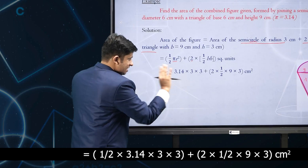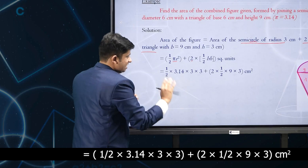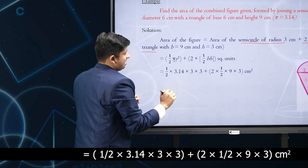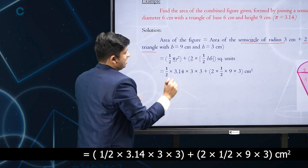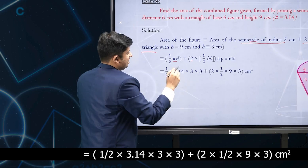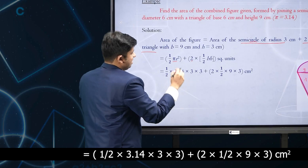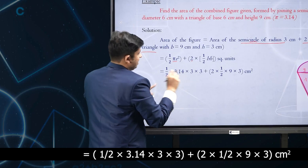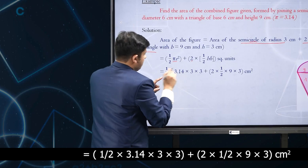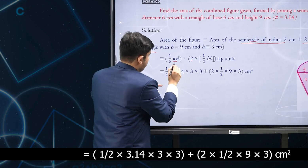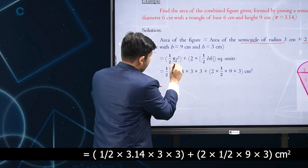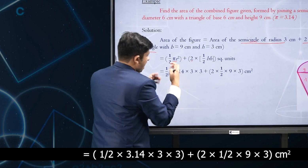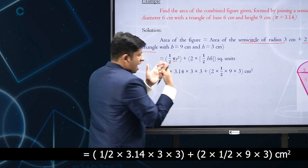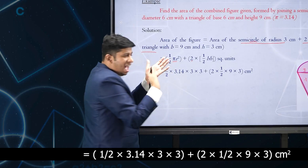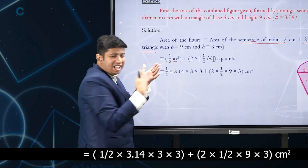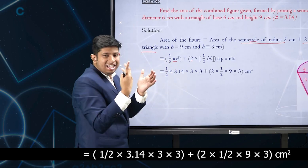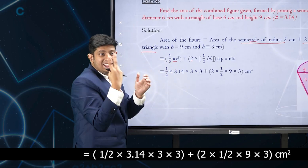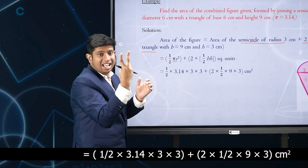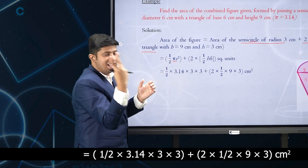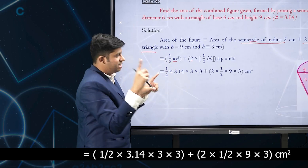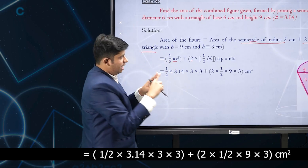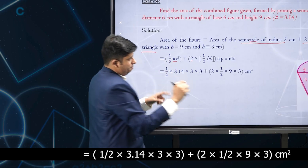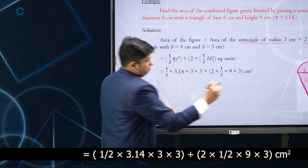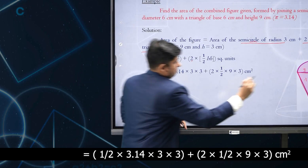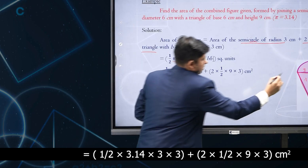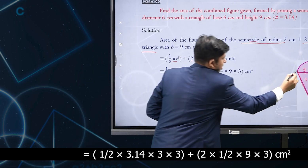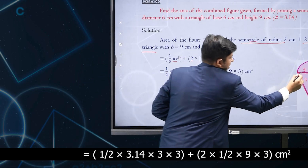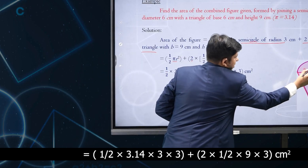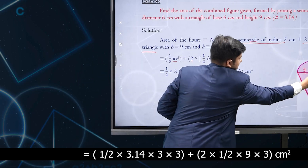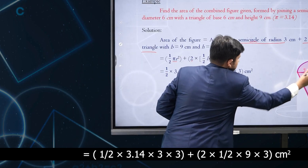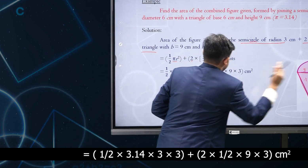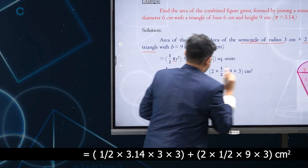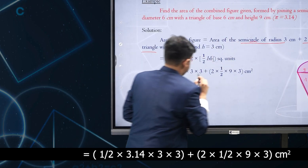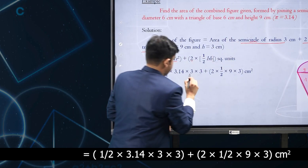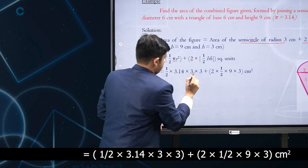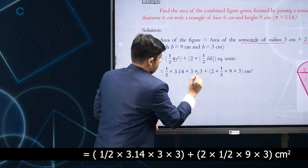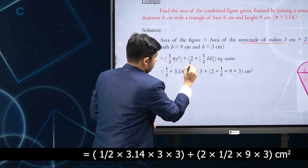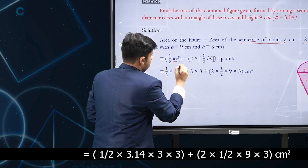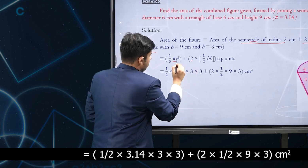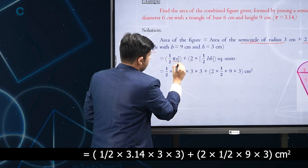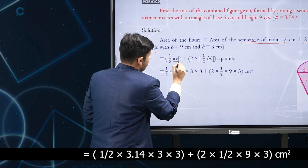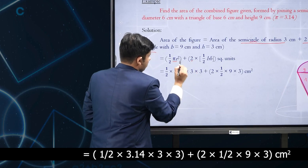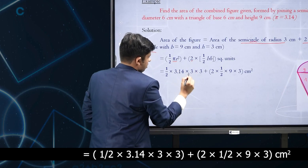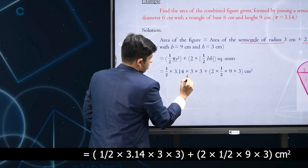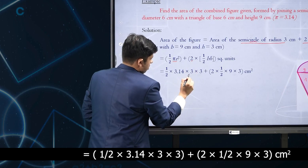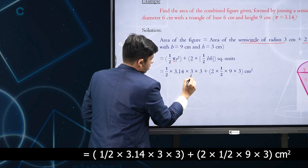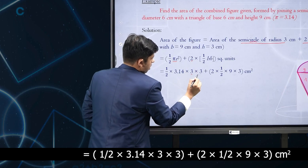That is equal to 1 by 2 into 3.14 into 3 into 3 plus 2 into 1 by